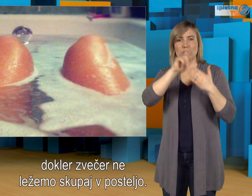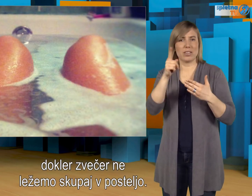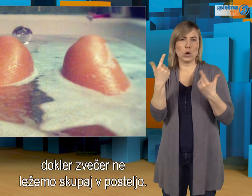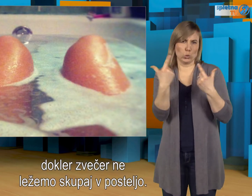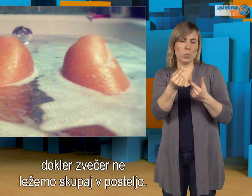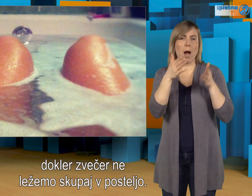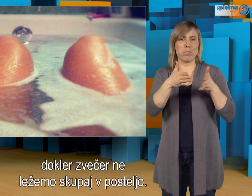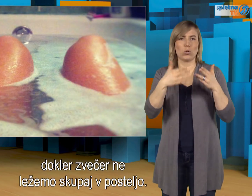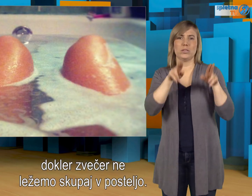v posteljo.